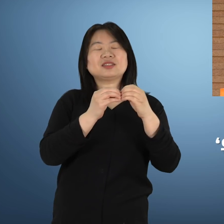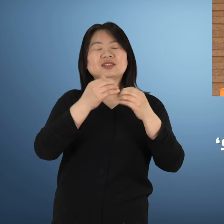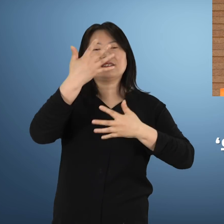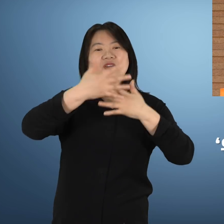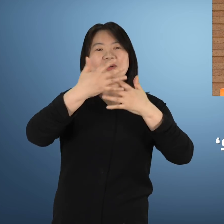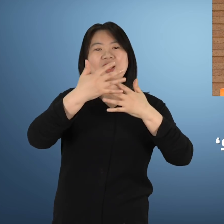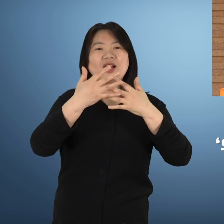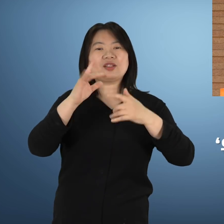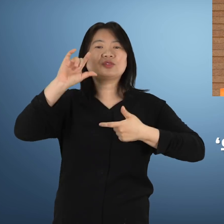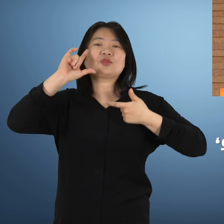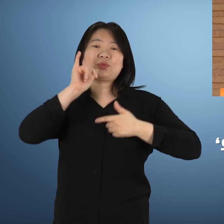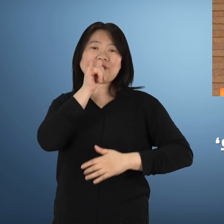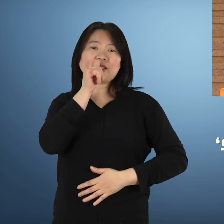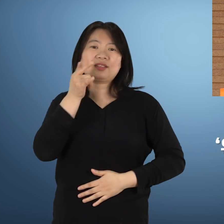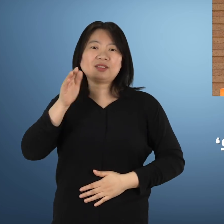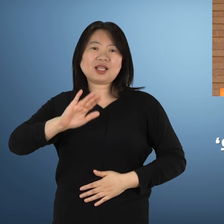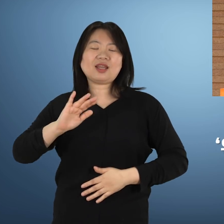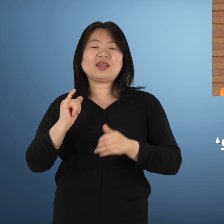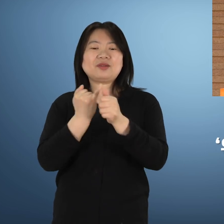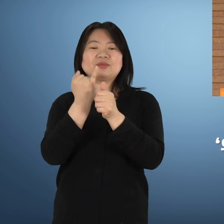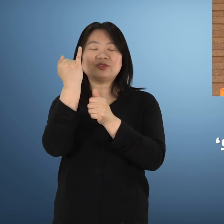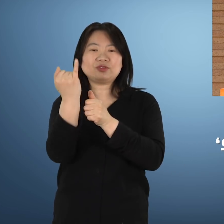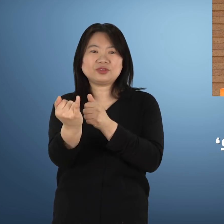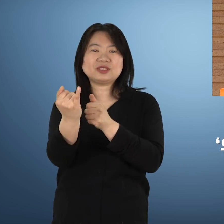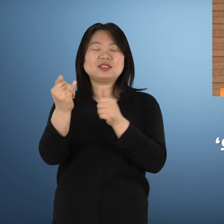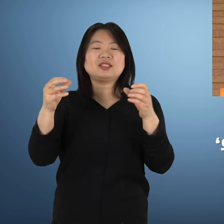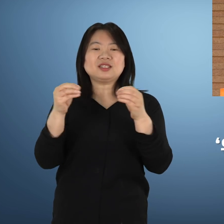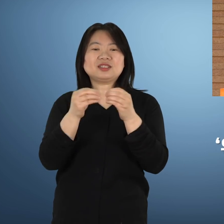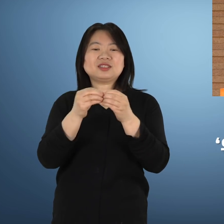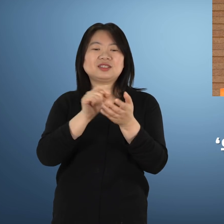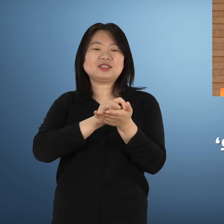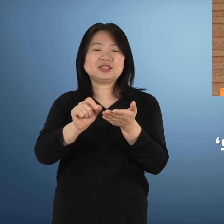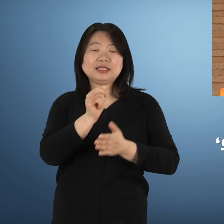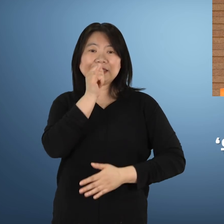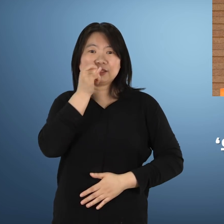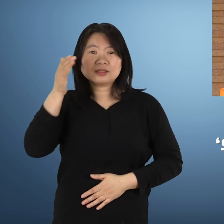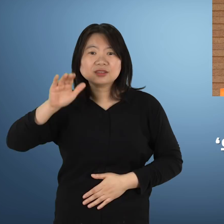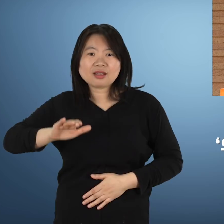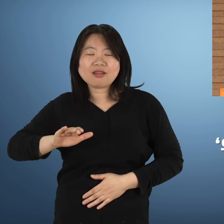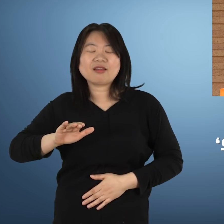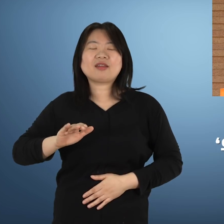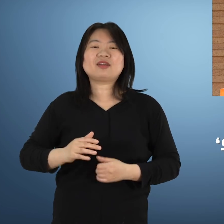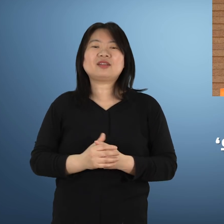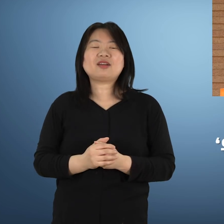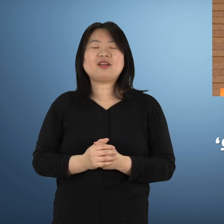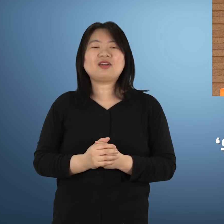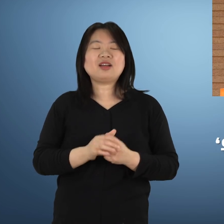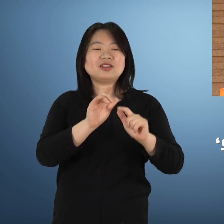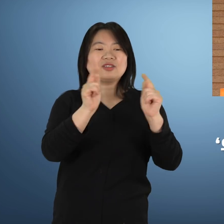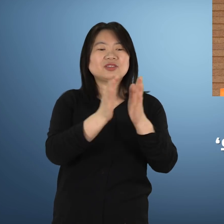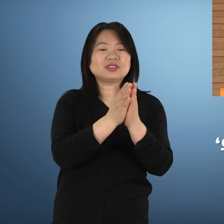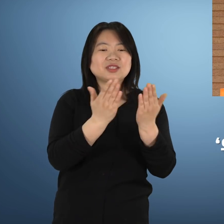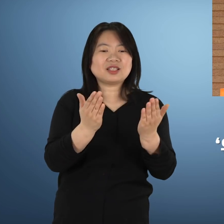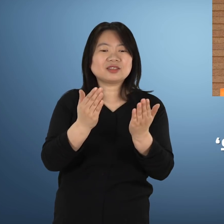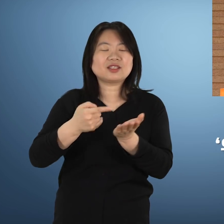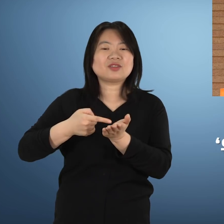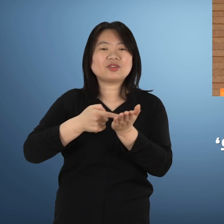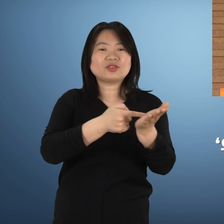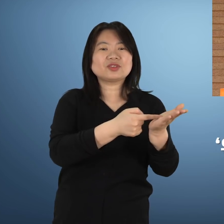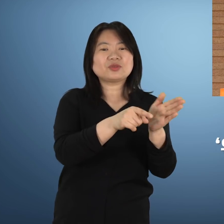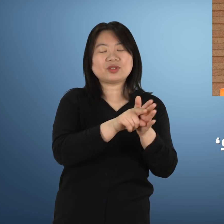엘리자베스 짐 엘리엇이 쓴 글인데, 그분이 어느 그 잡지에 기고를 한